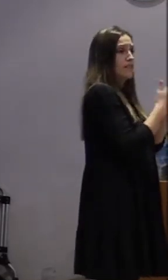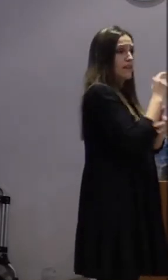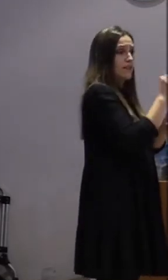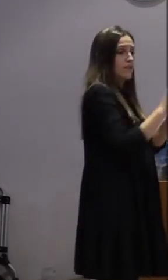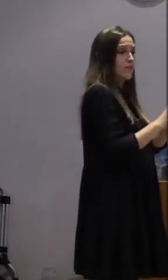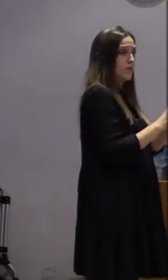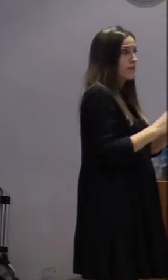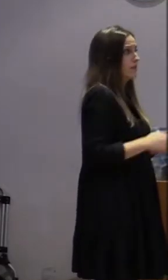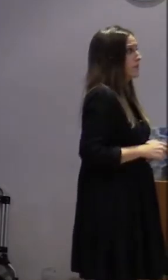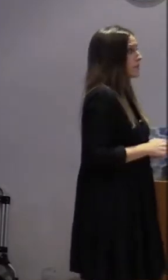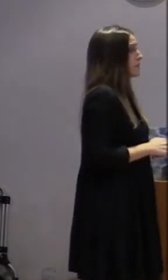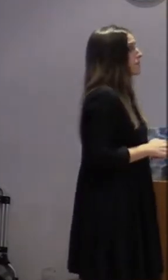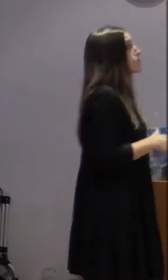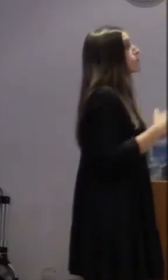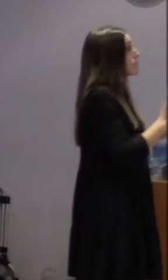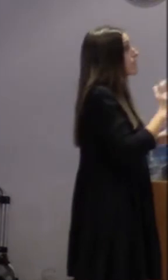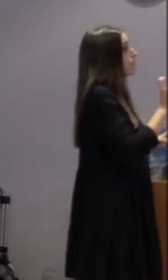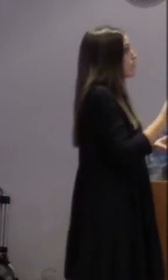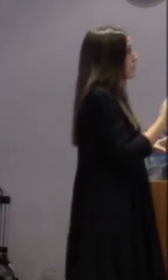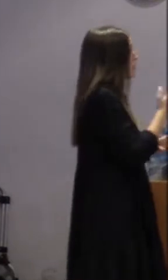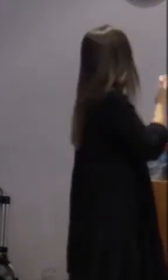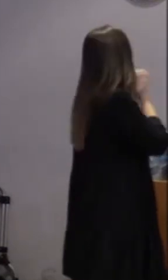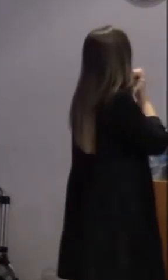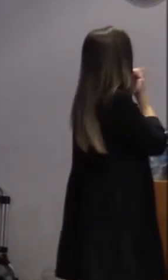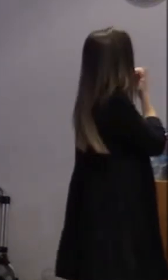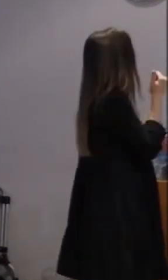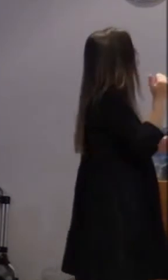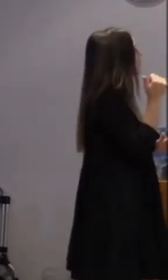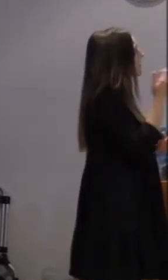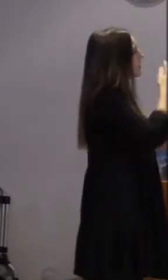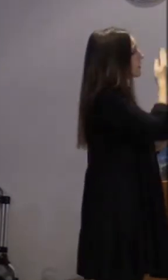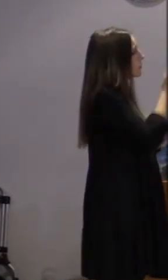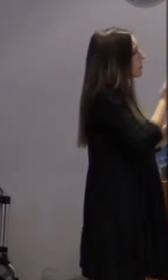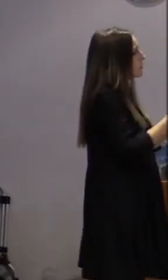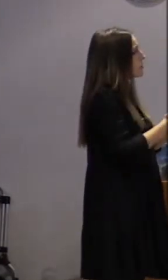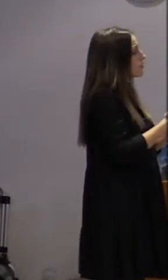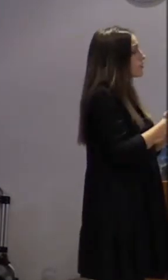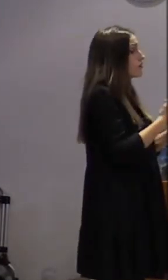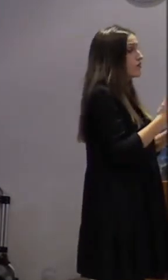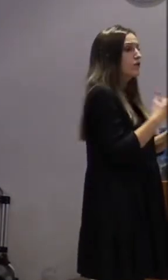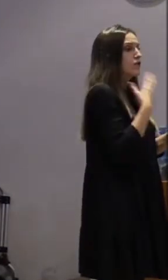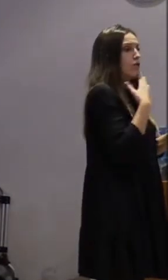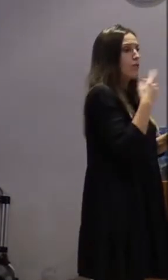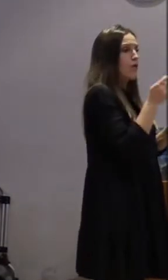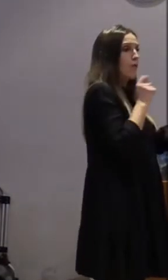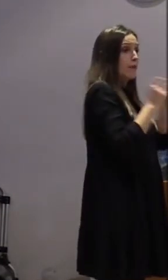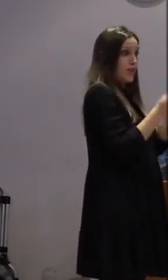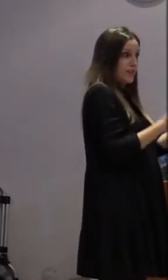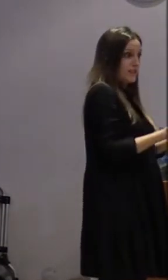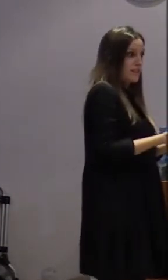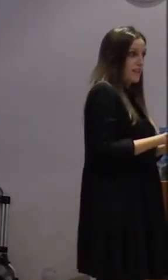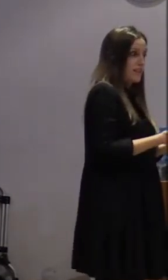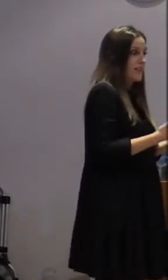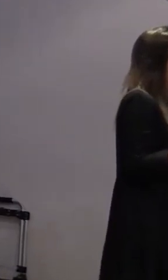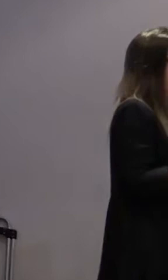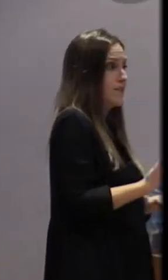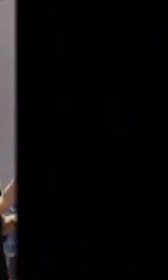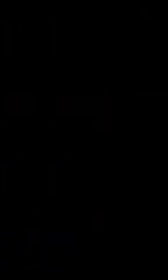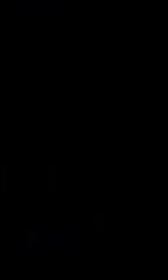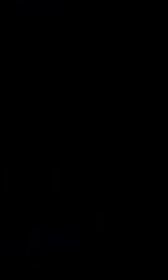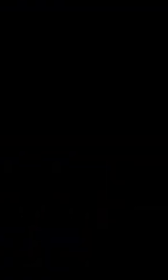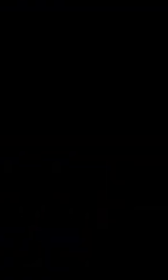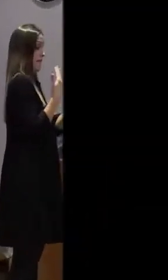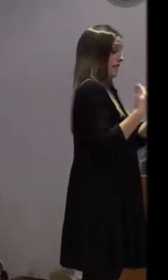crecida. Sería otro ejemplo, en este caso el pintor hace directamente de reportero o de periodista. Hace una crónica